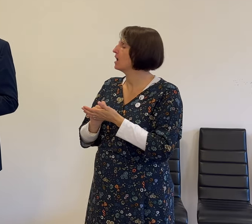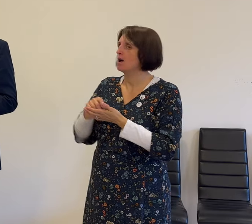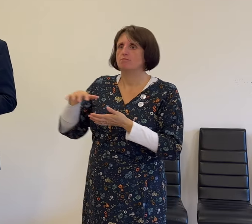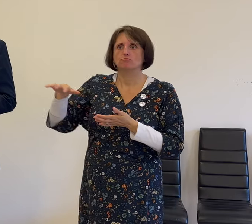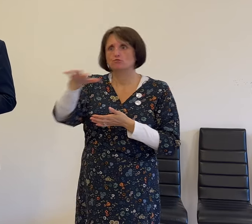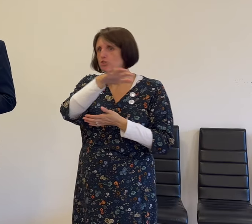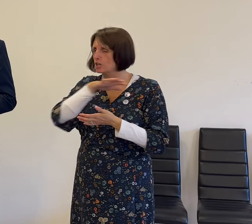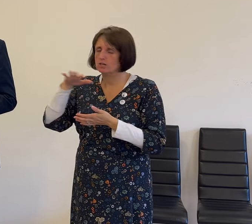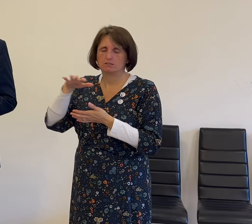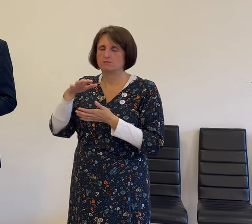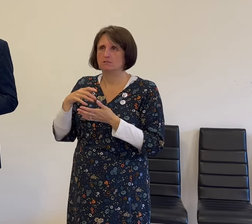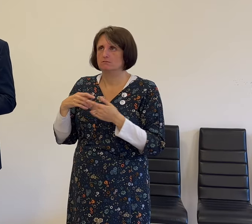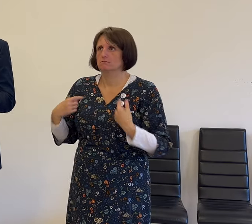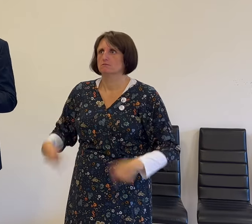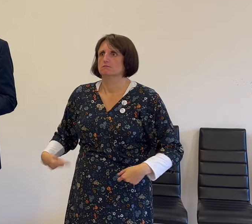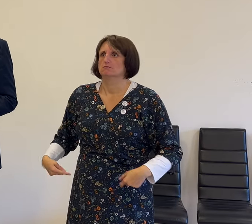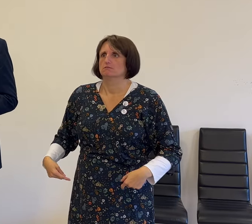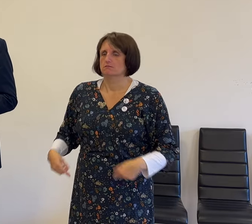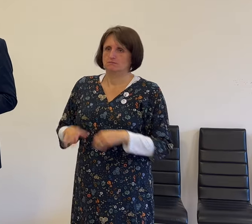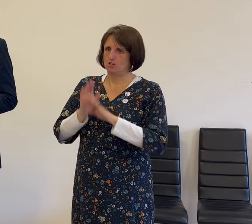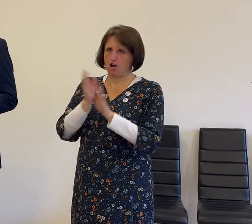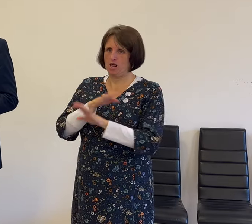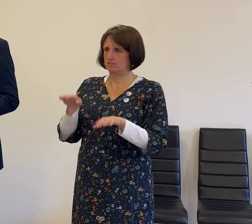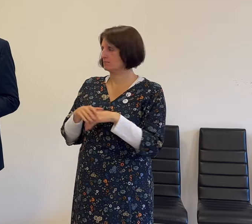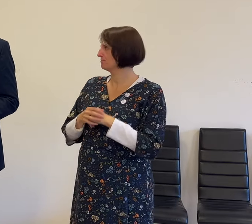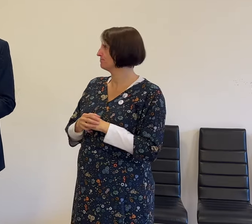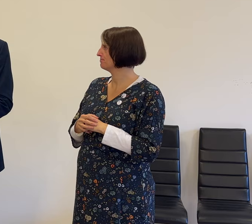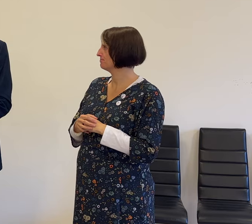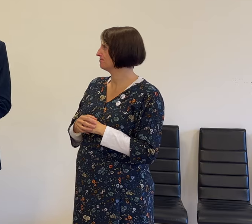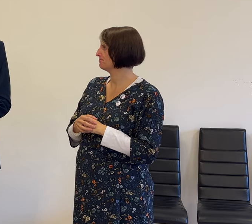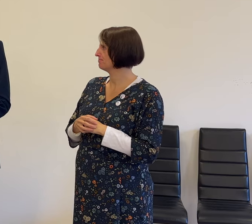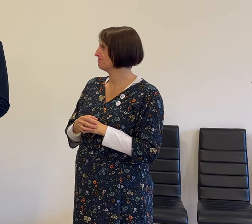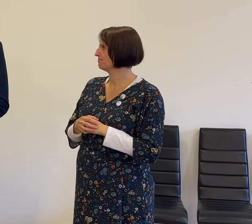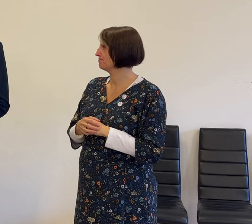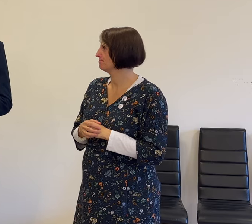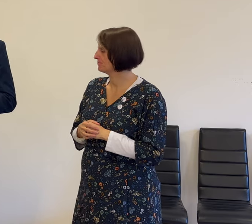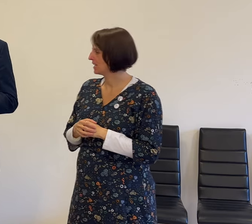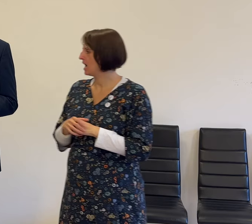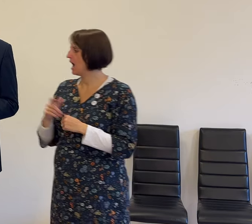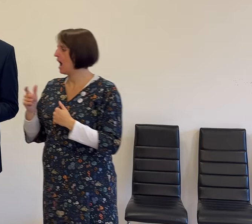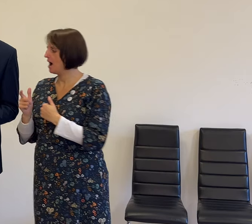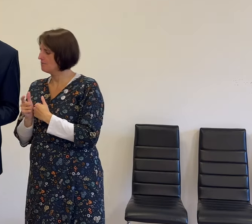děsili, a včetně Saula a celého Izraela. A ve